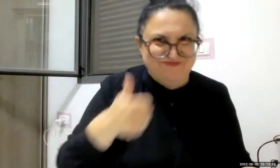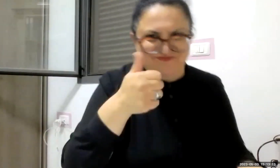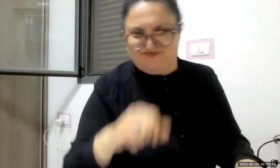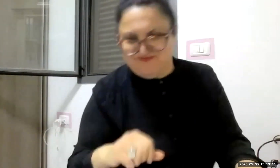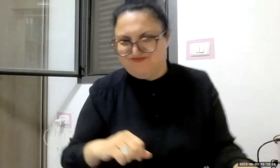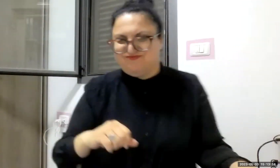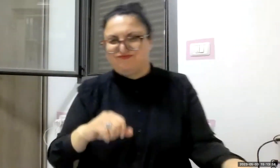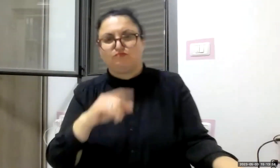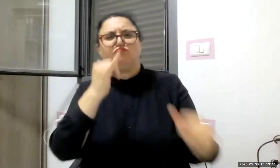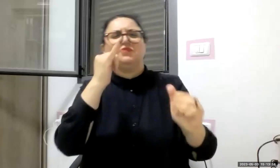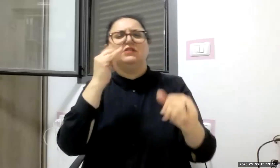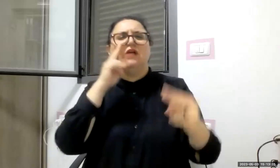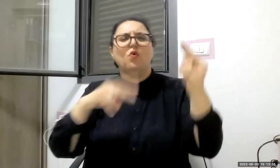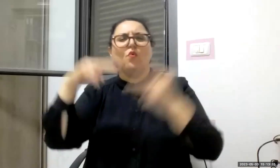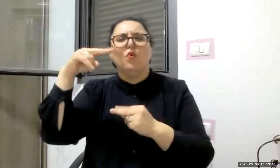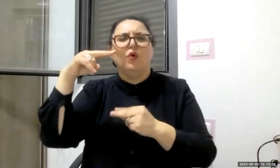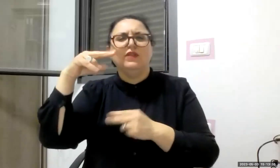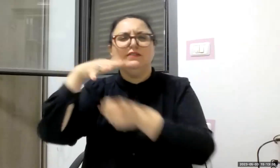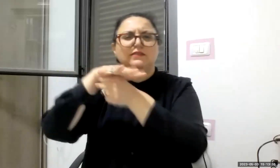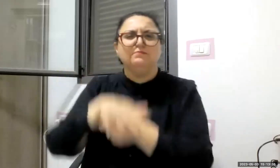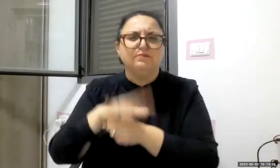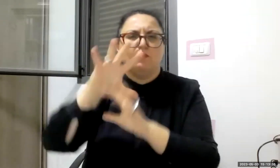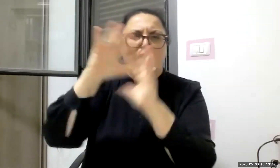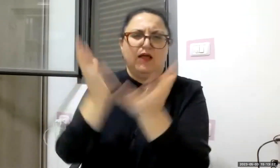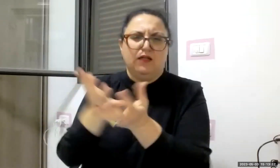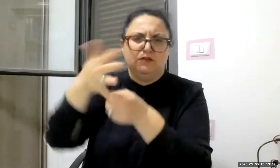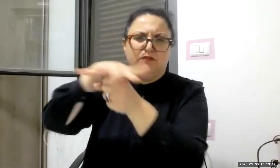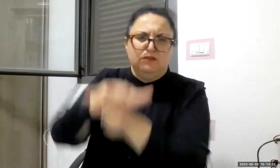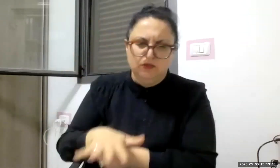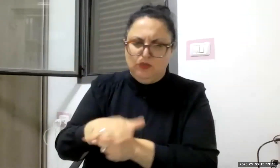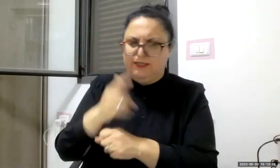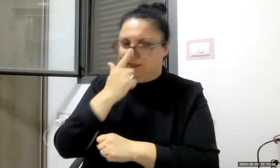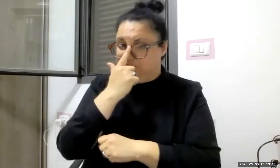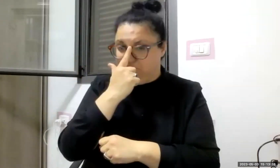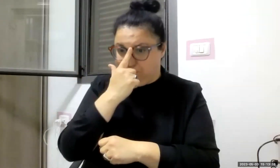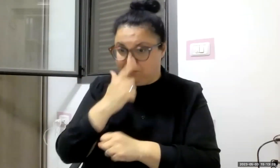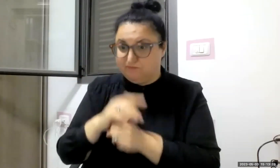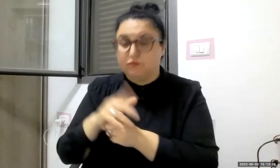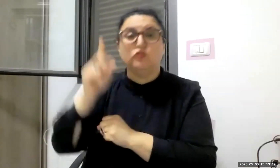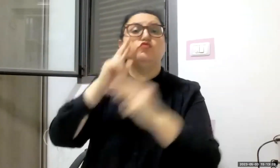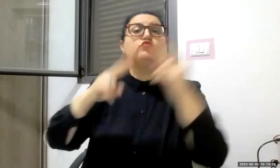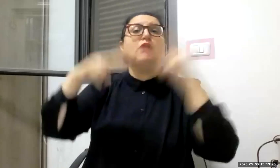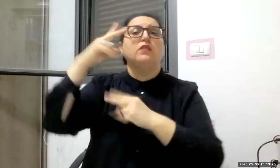מעולה. אז מה זה אודיזם כמערכת דיכוי?